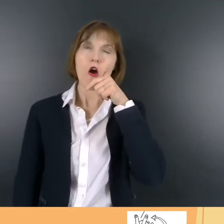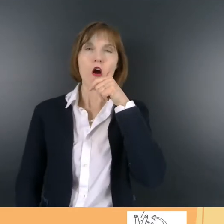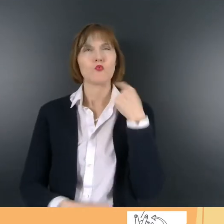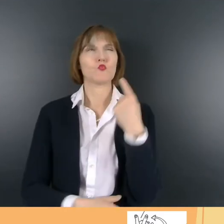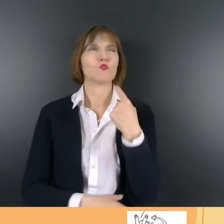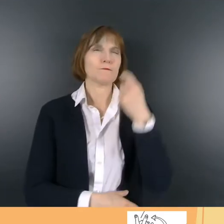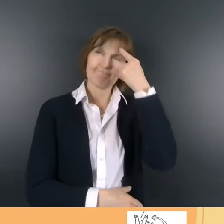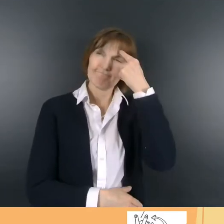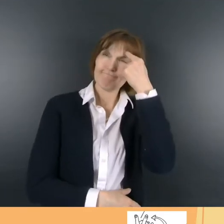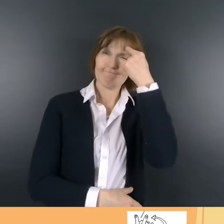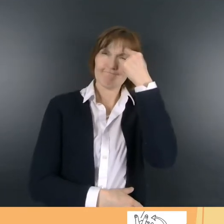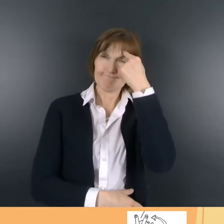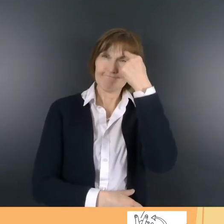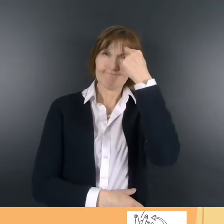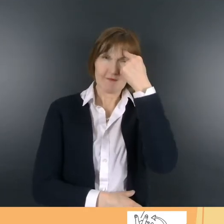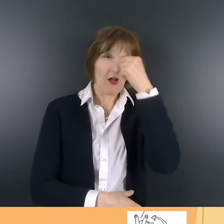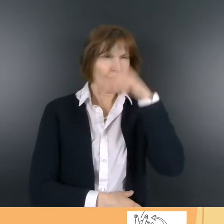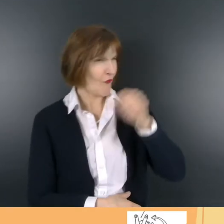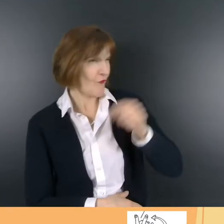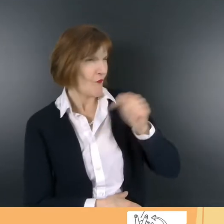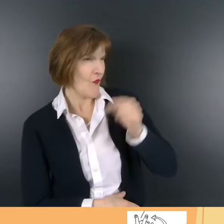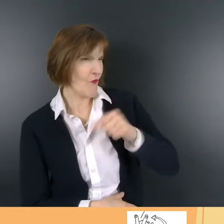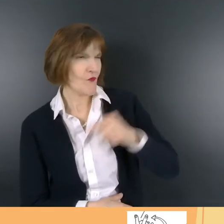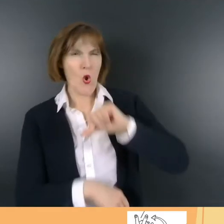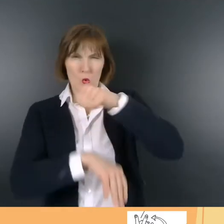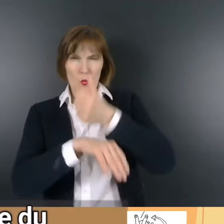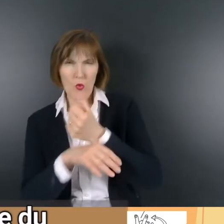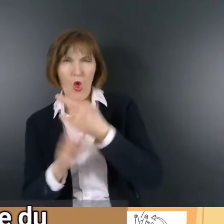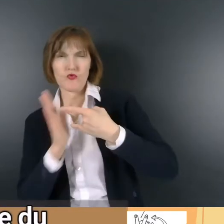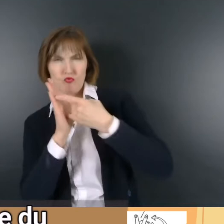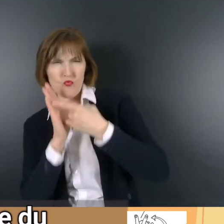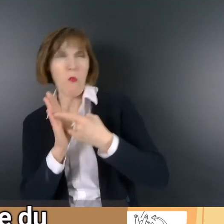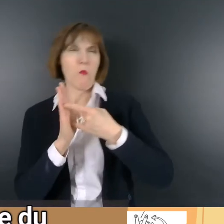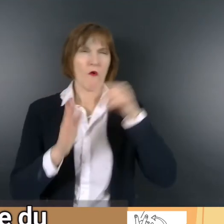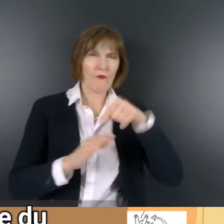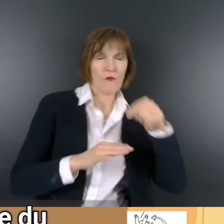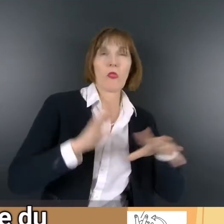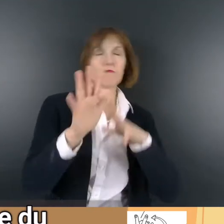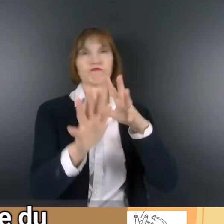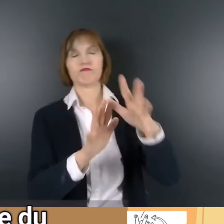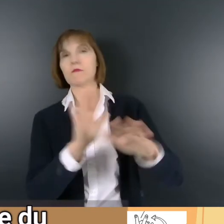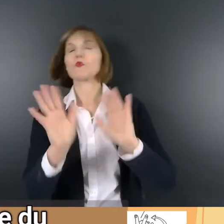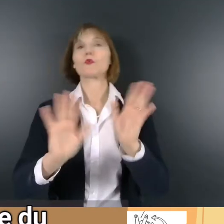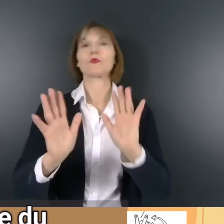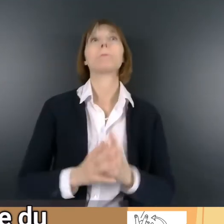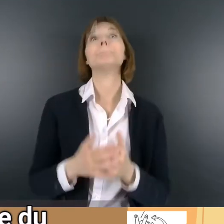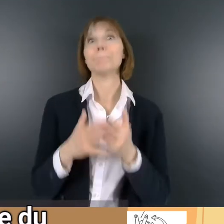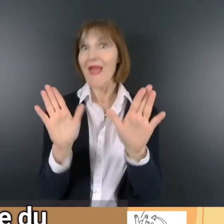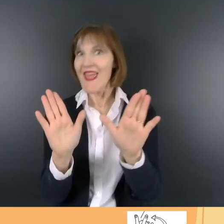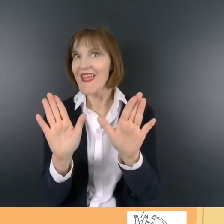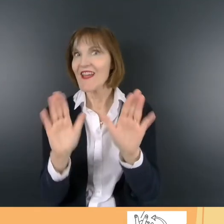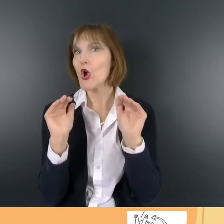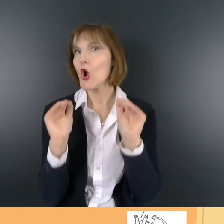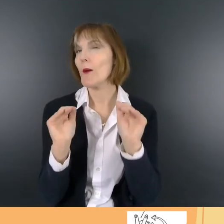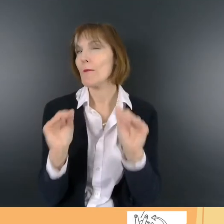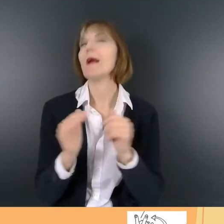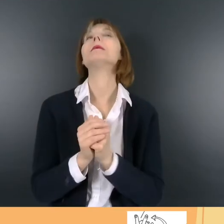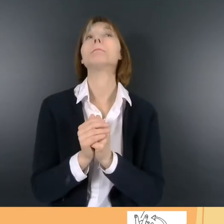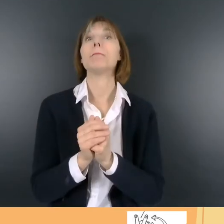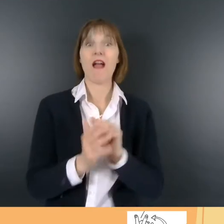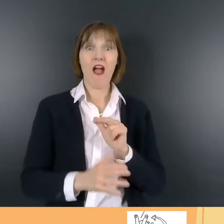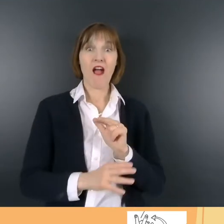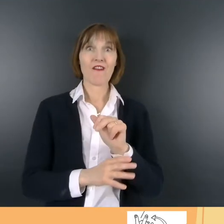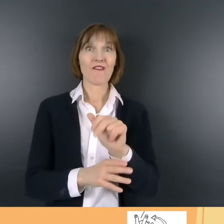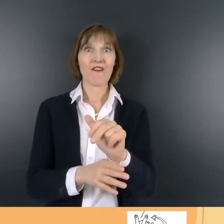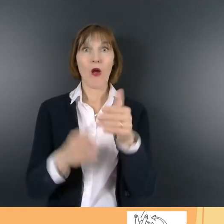constamment sur… « Il faut une heure de rencontre Zoom, ça fait partie du programme », non. Mais, en revanche, je vais